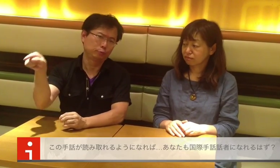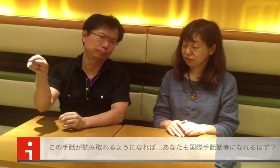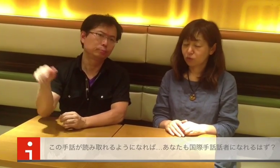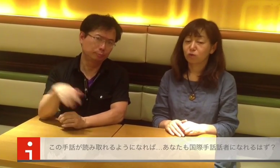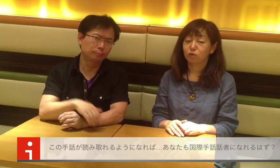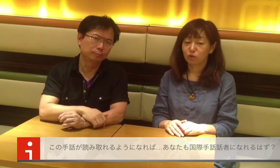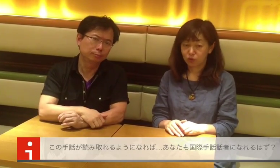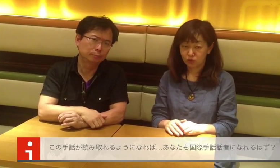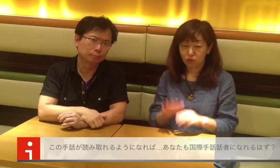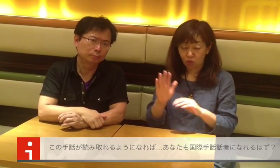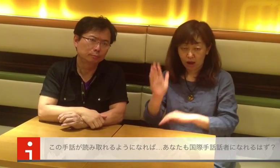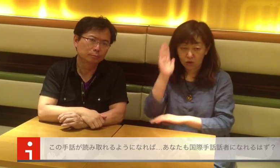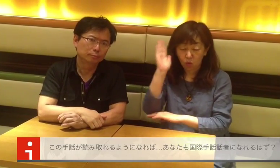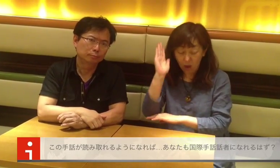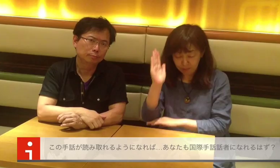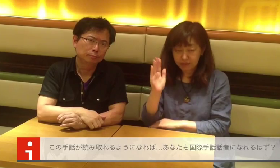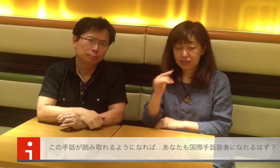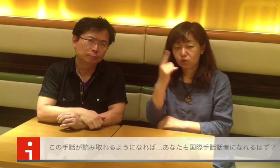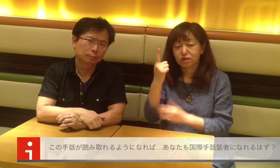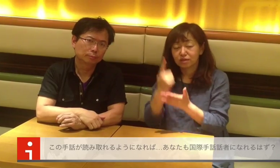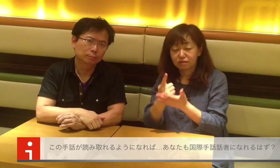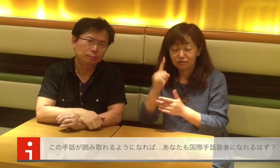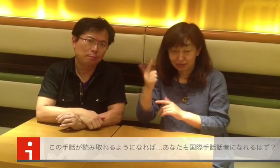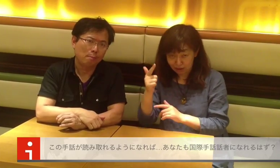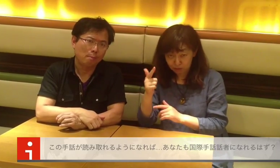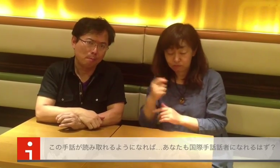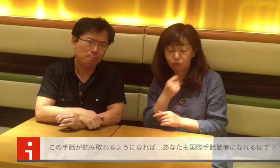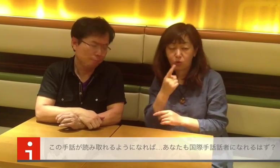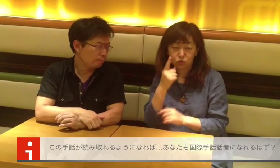ど、普通に何それ知るんだけど。